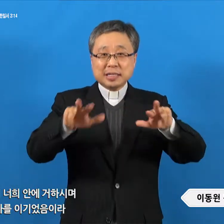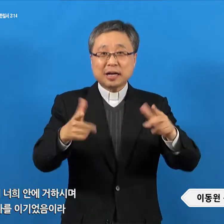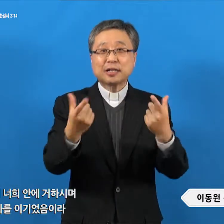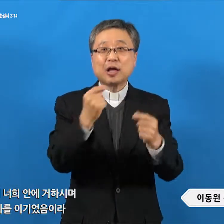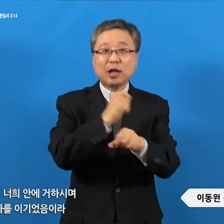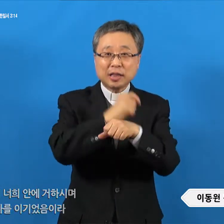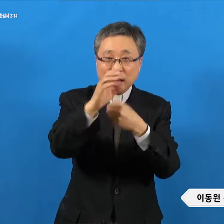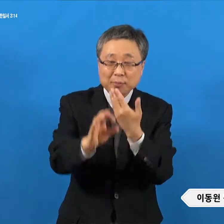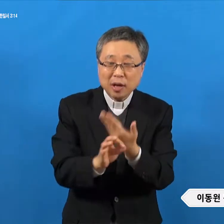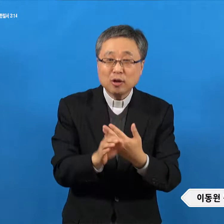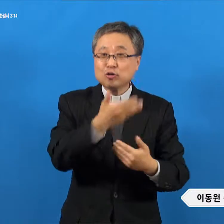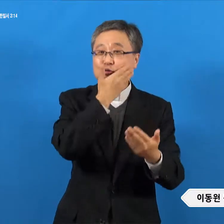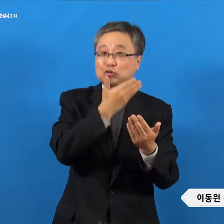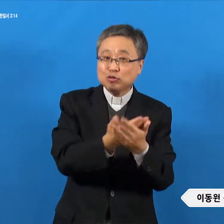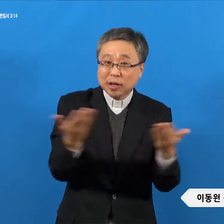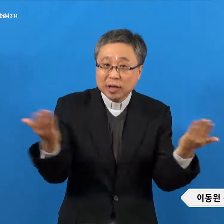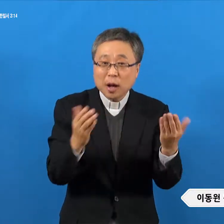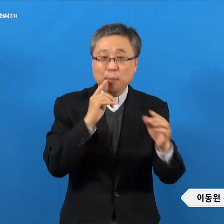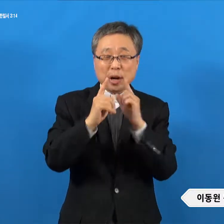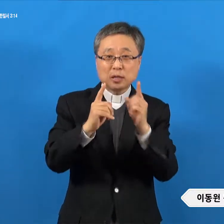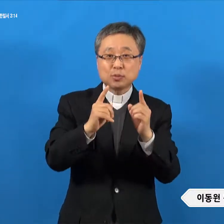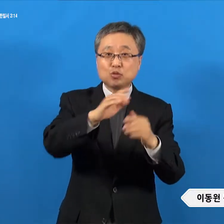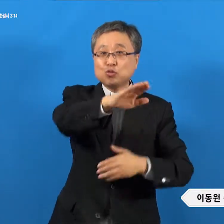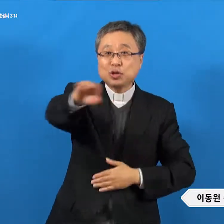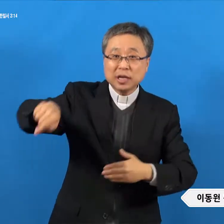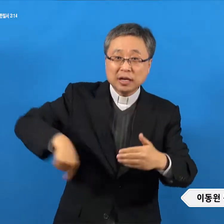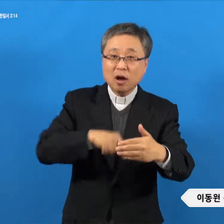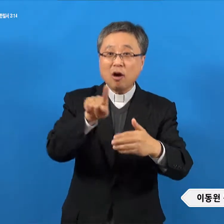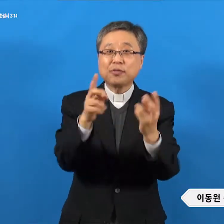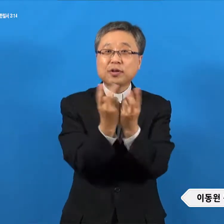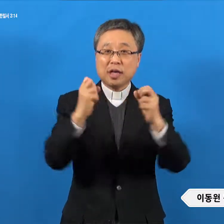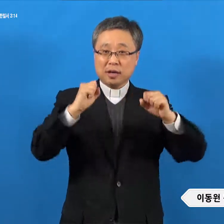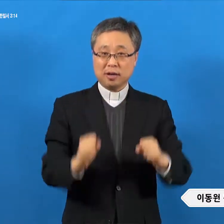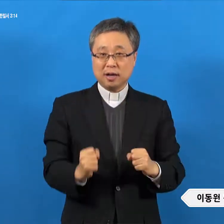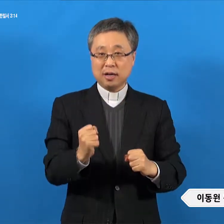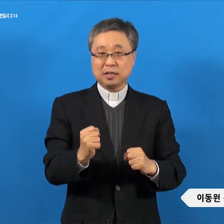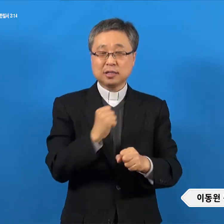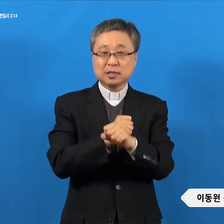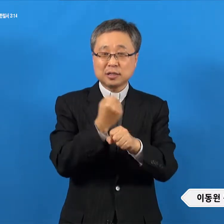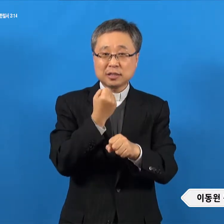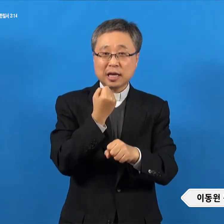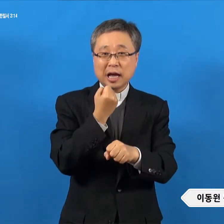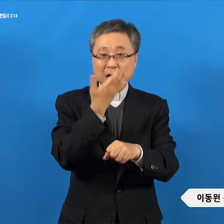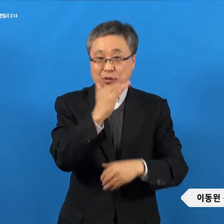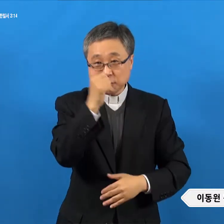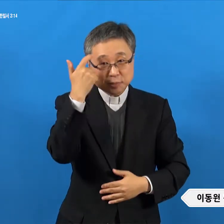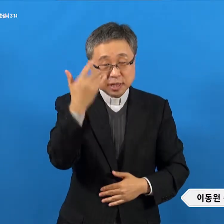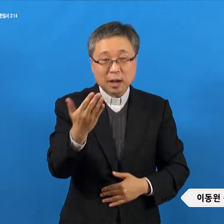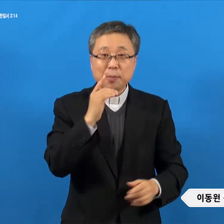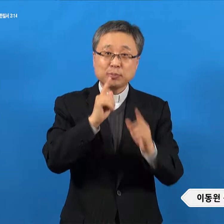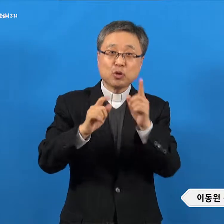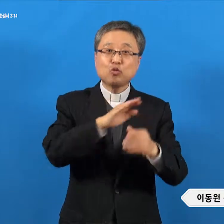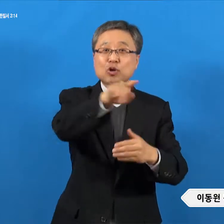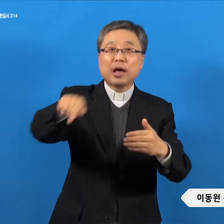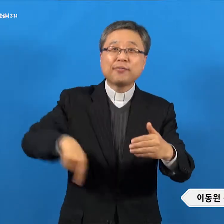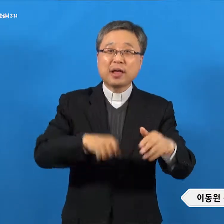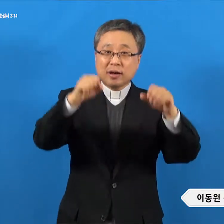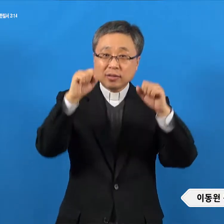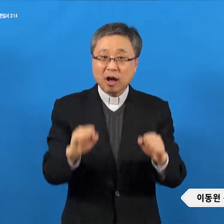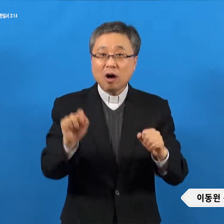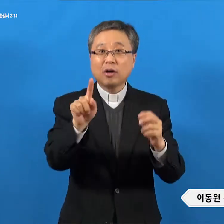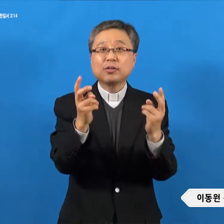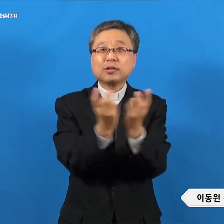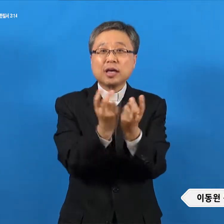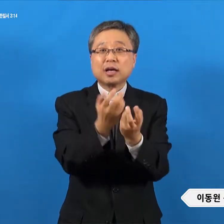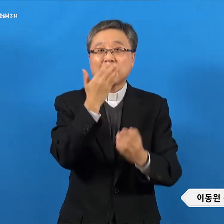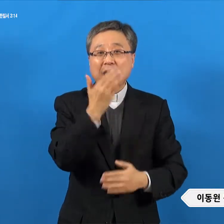그렇다면 중요한 것은 말씀이 우리 안에 어떻게 거하시게 할 수가 있습니까? 말씀이 우리 안에 거한다. 어떻게 가능할